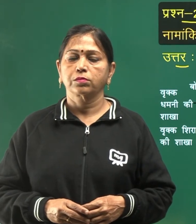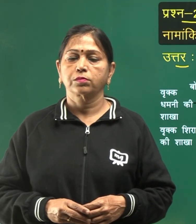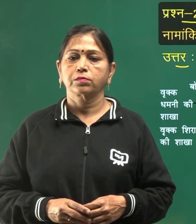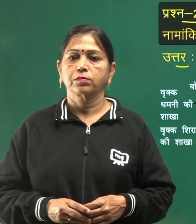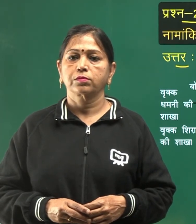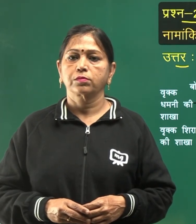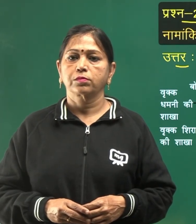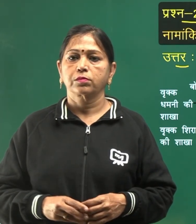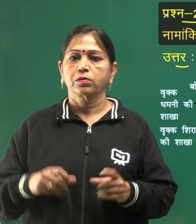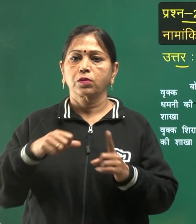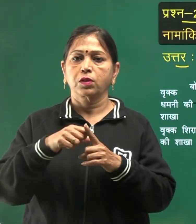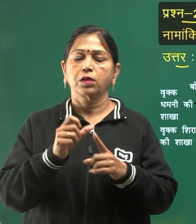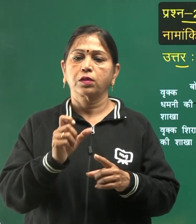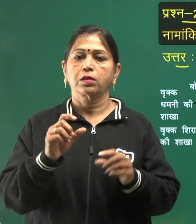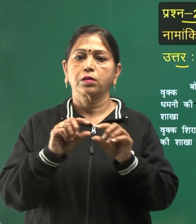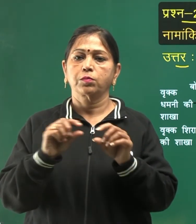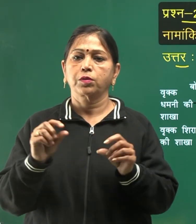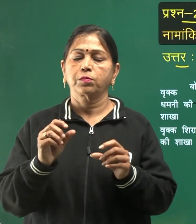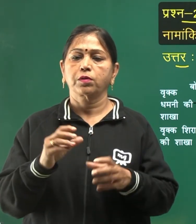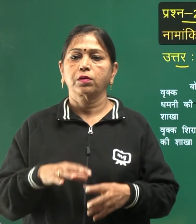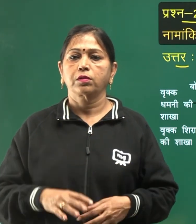वक्राणु नलिकाकार,